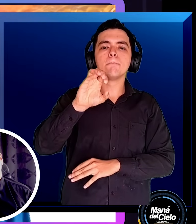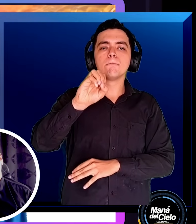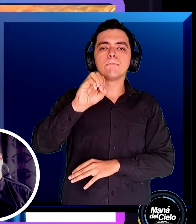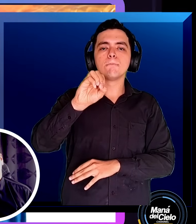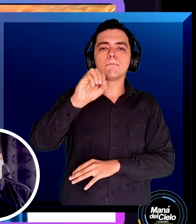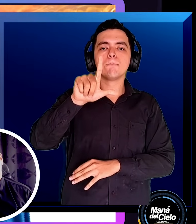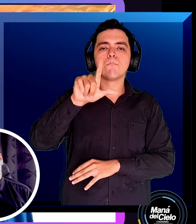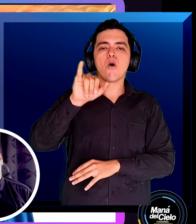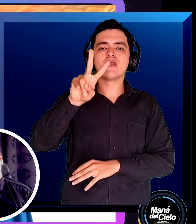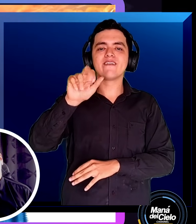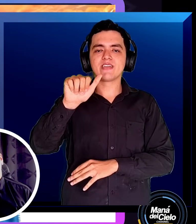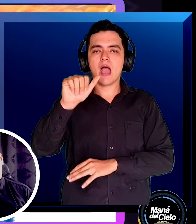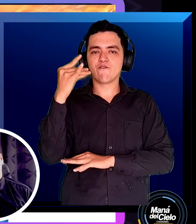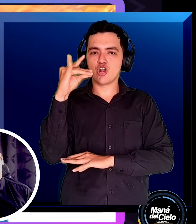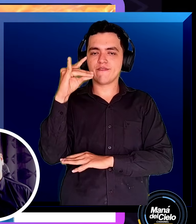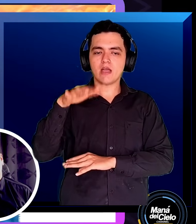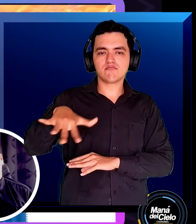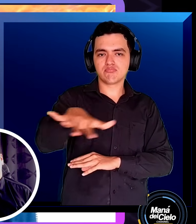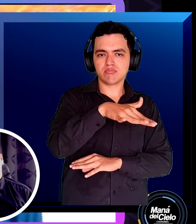avivamiento de almas?